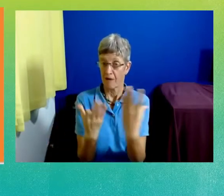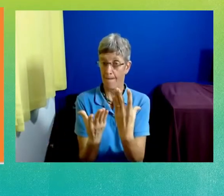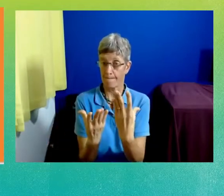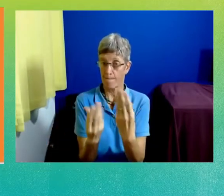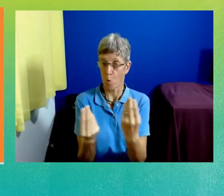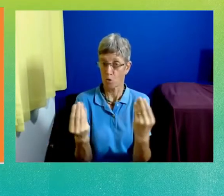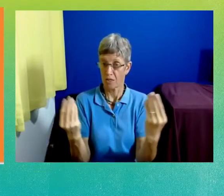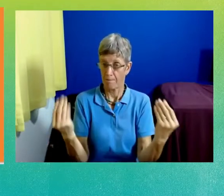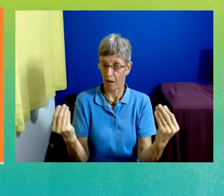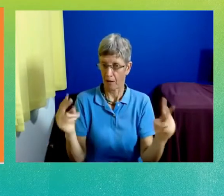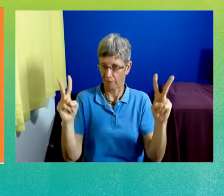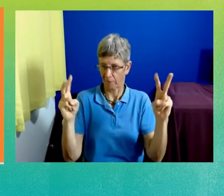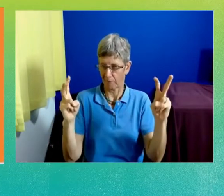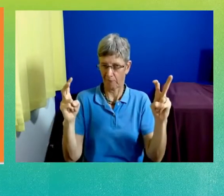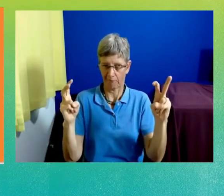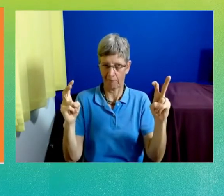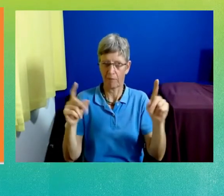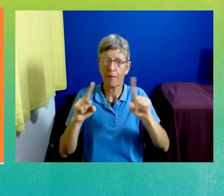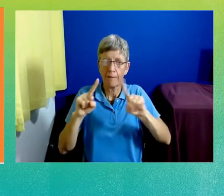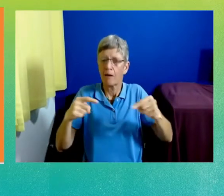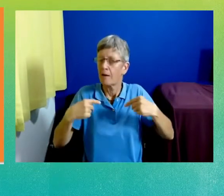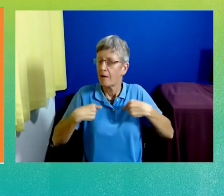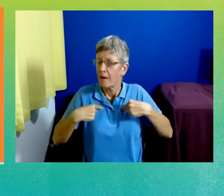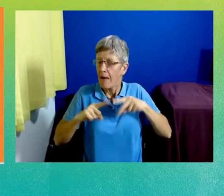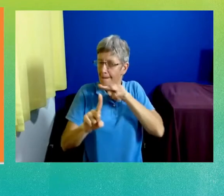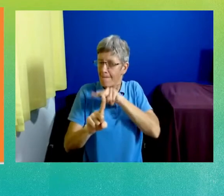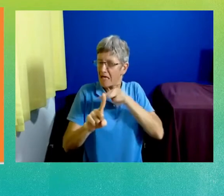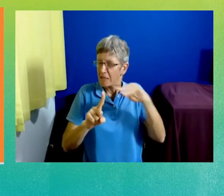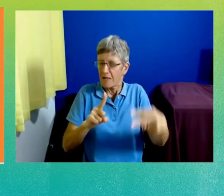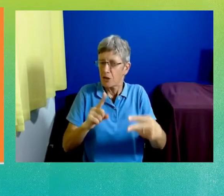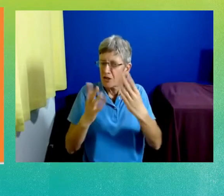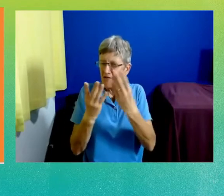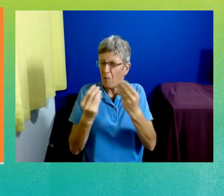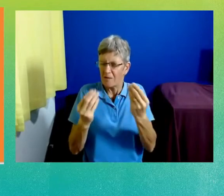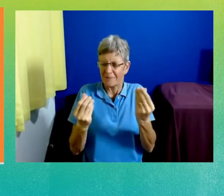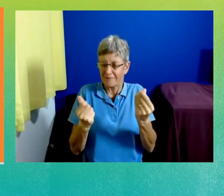Veja na lâmina que está aparecendo aí para você.